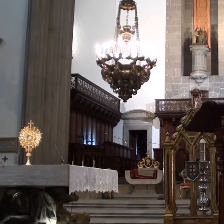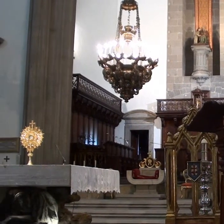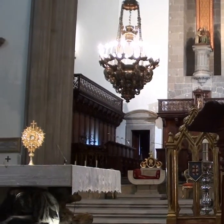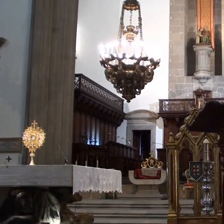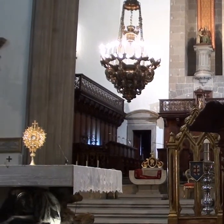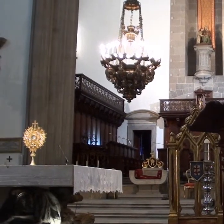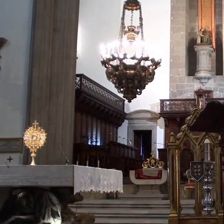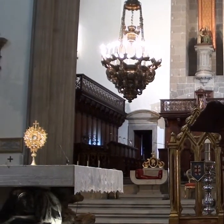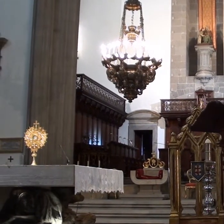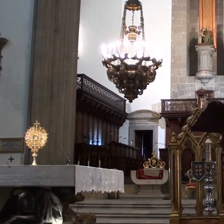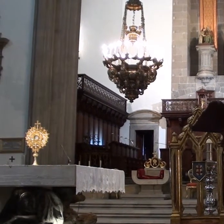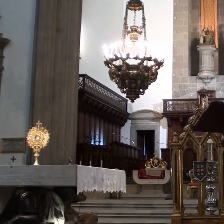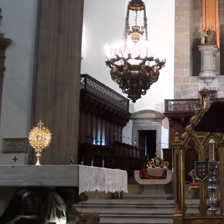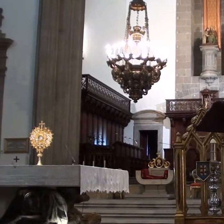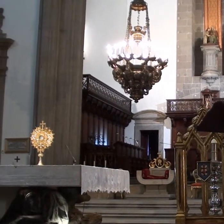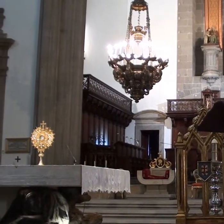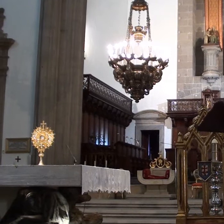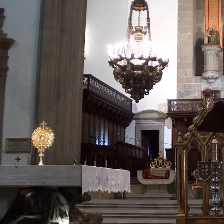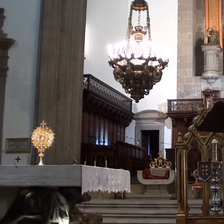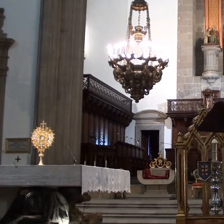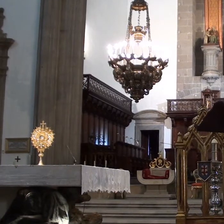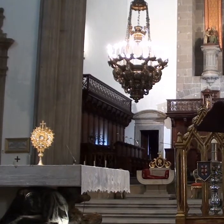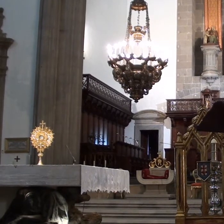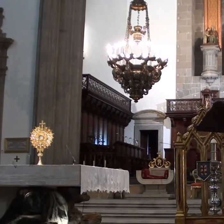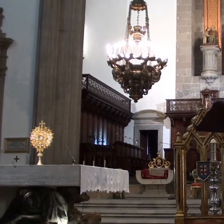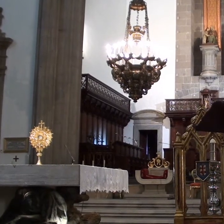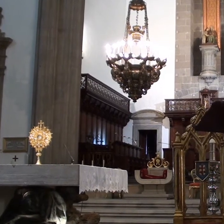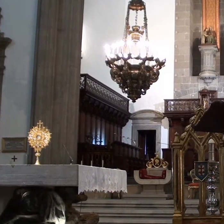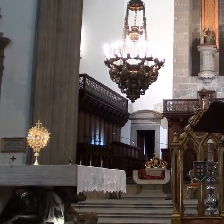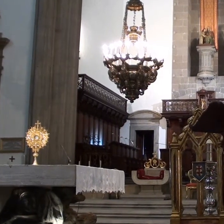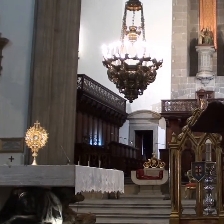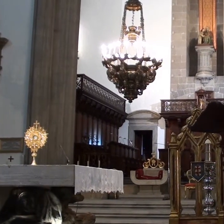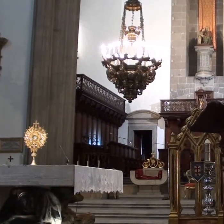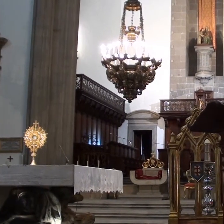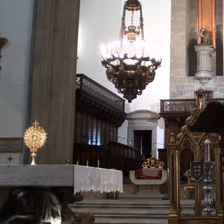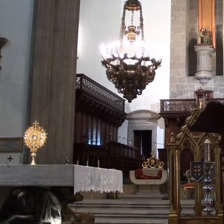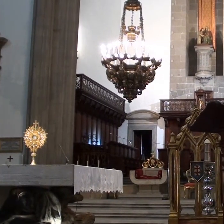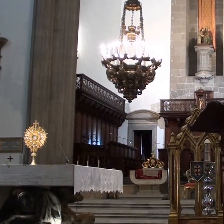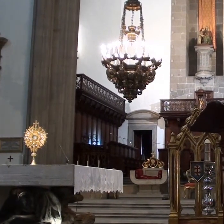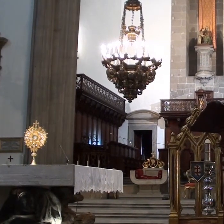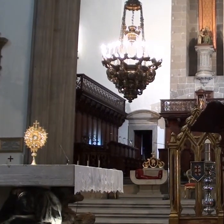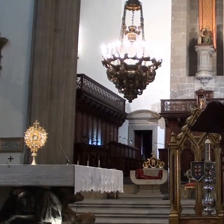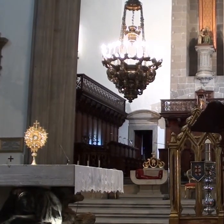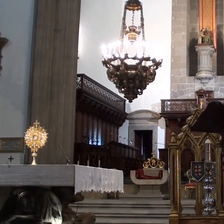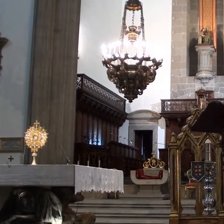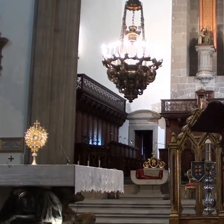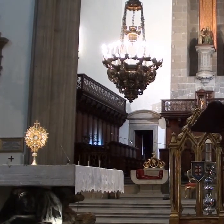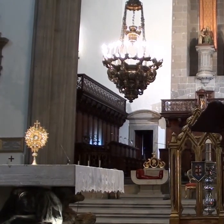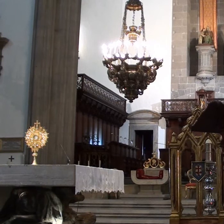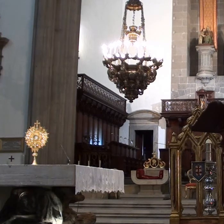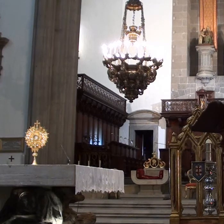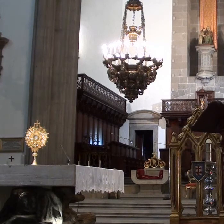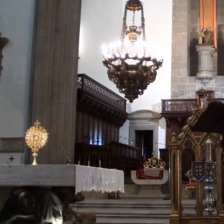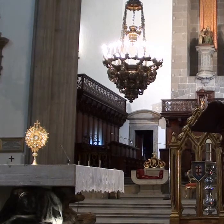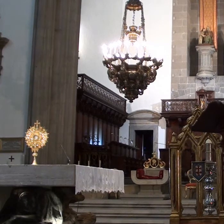Mira también y saber tu pariente ha concedido un hijo en su vejez